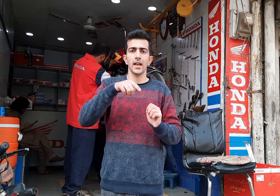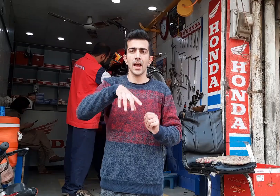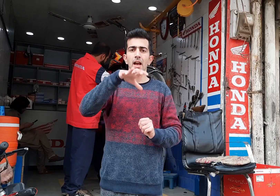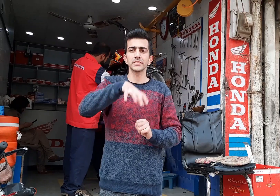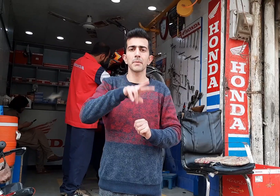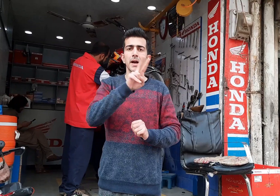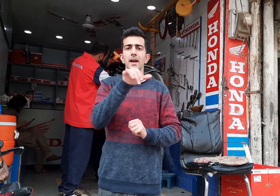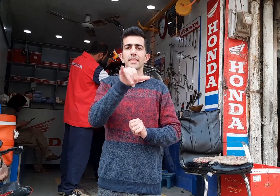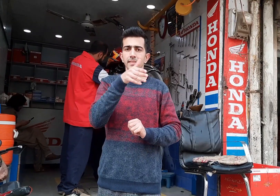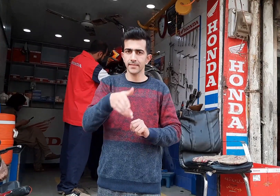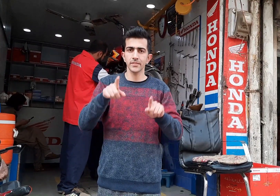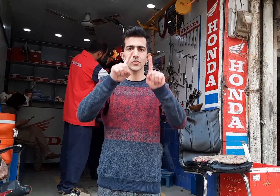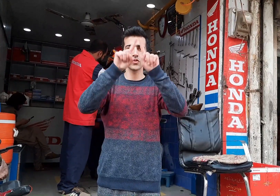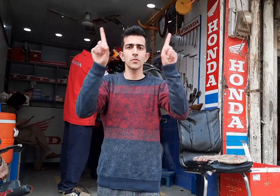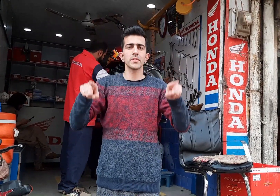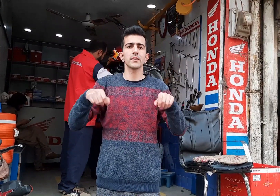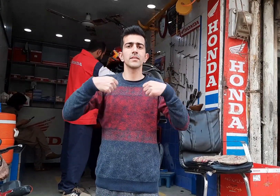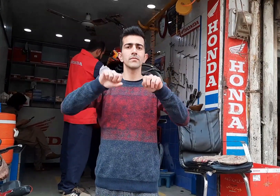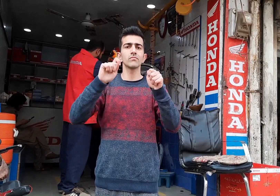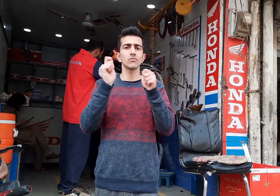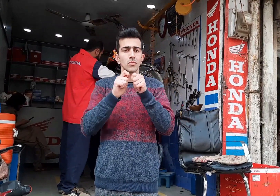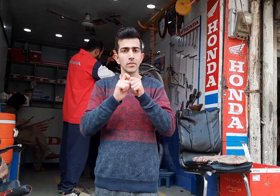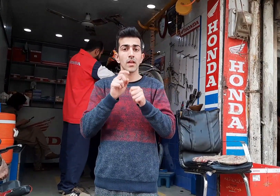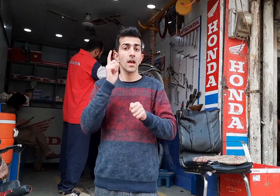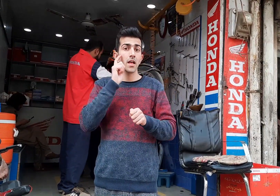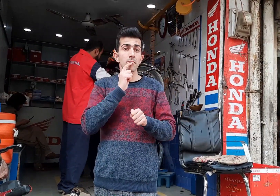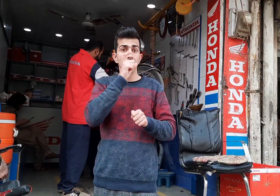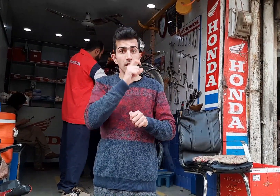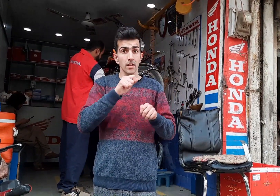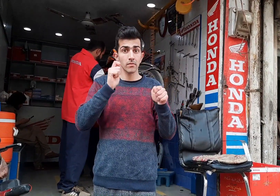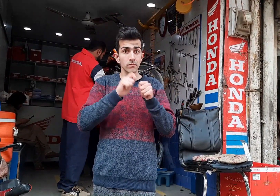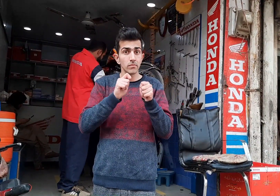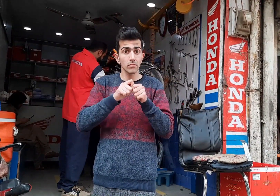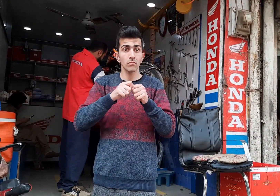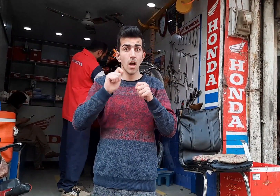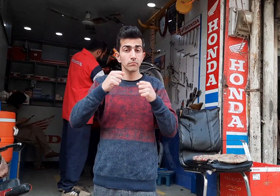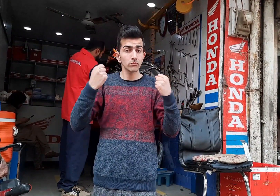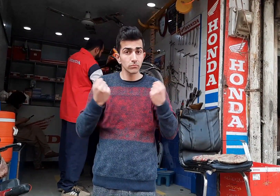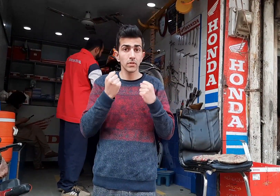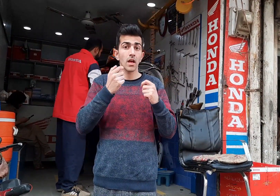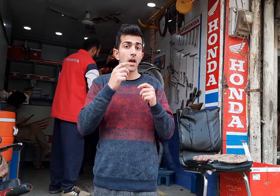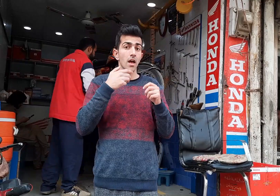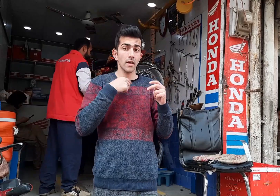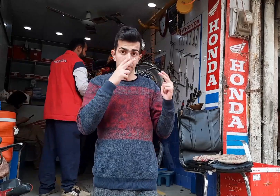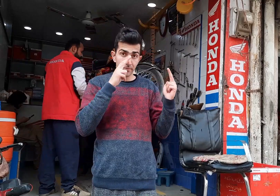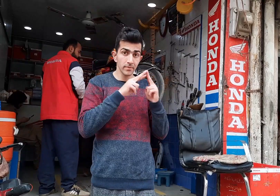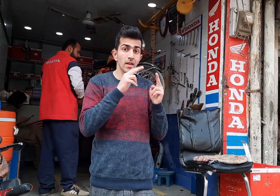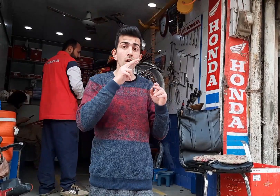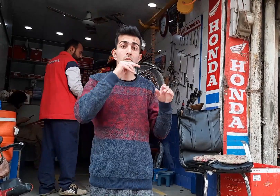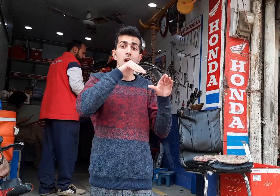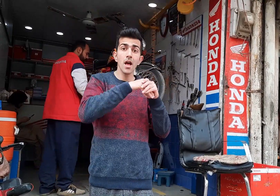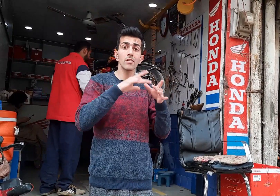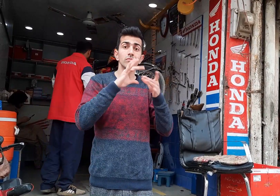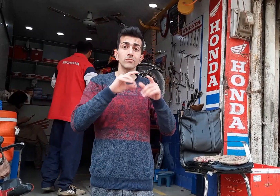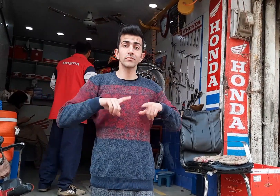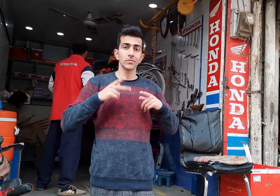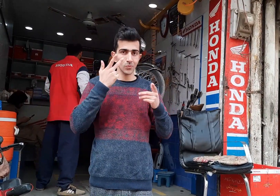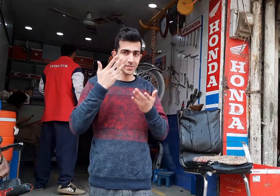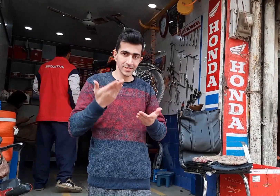تو آج یہ 22 نمبر کے قریب ایک بائیک ریپیرنگ کی شاپ ہے جہاں پہ موجود ہوں اور ایک ڈیف لڑکا یہاں پہ کام کرتا ہے تو